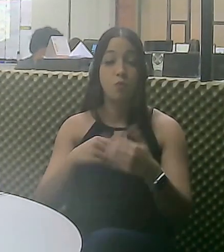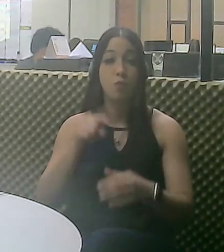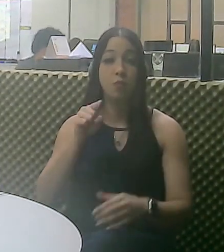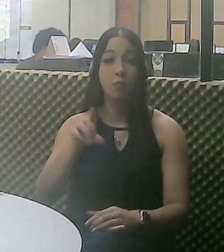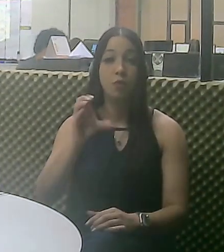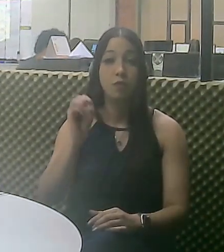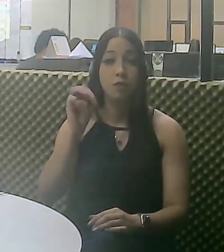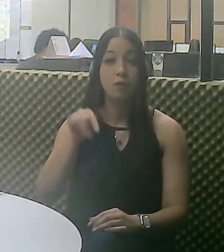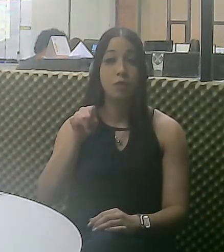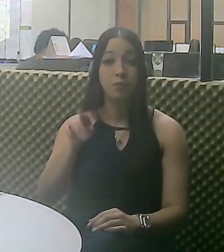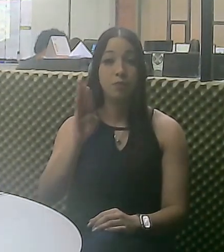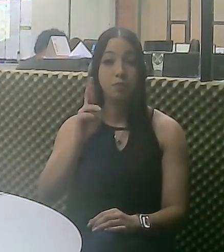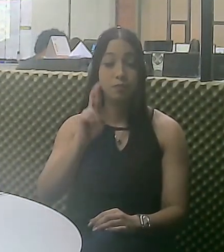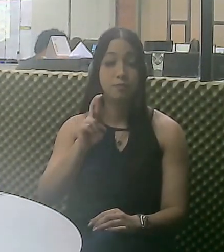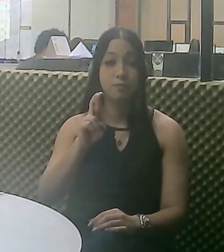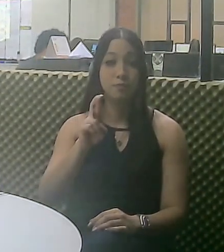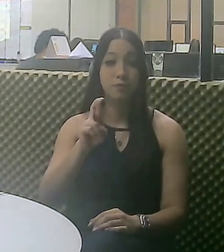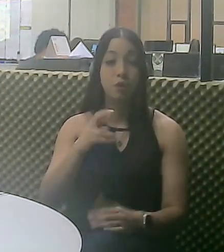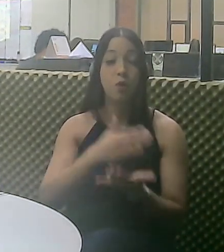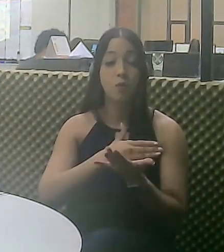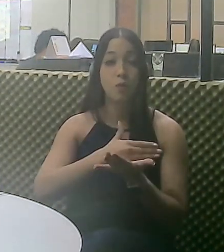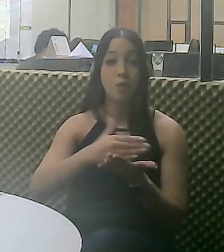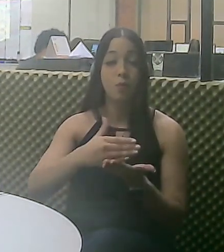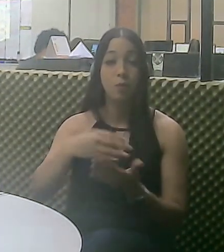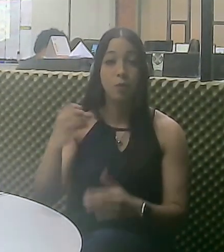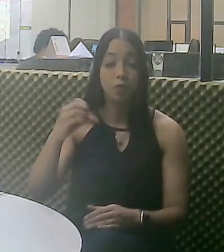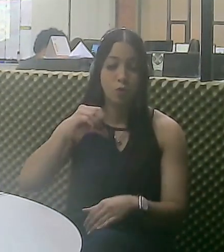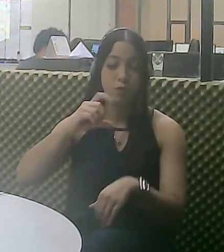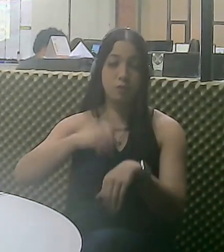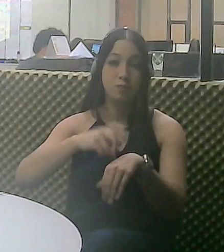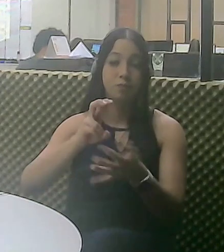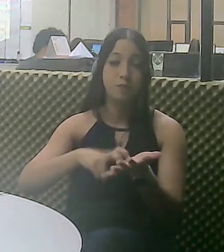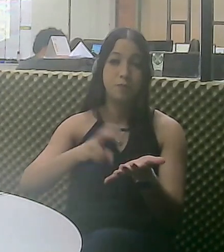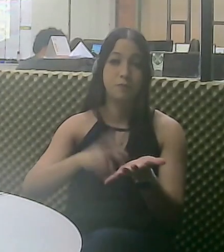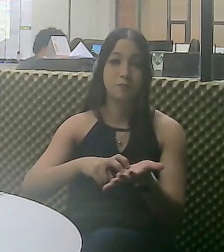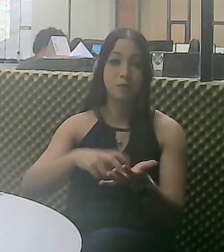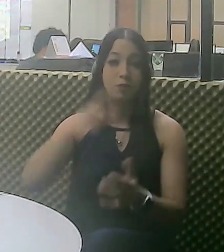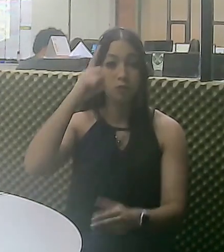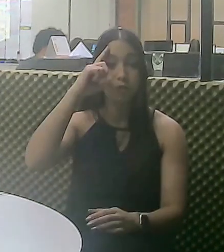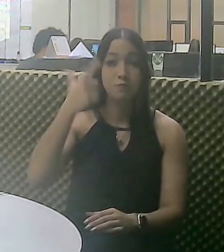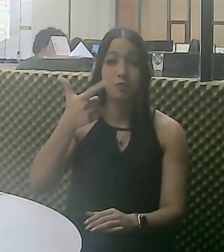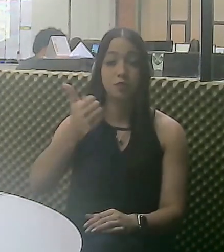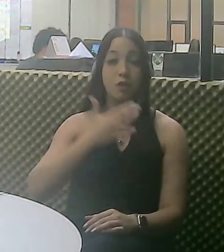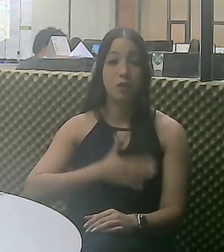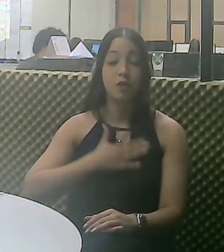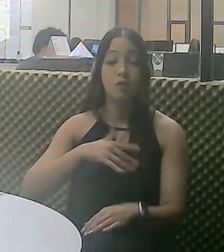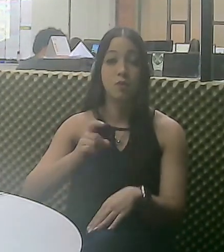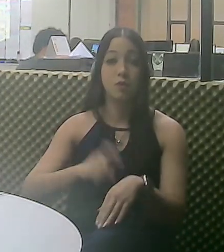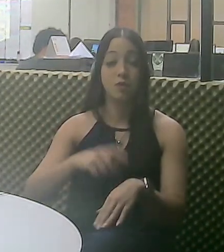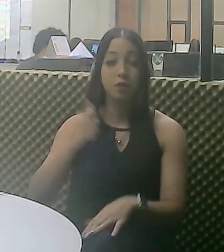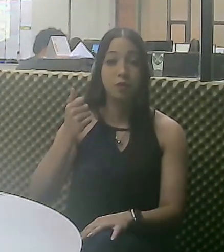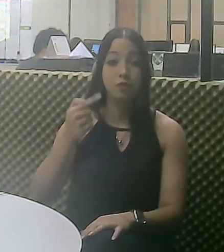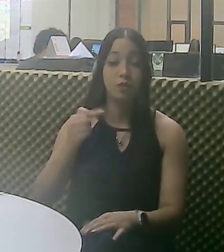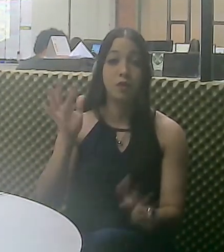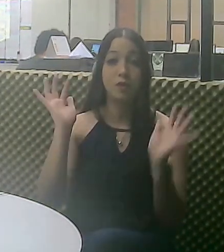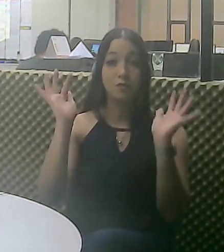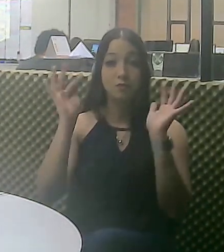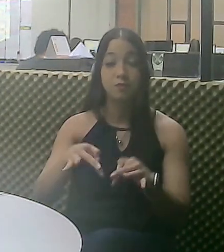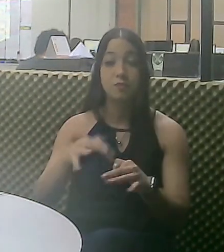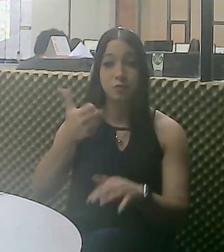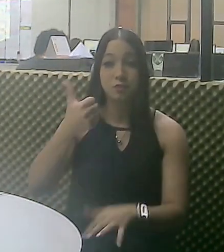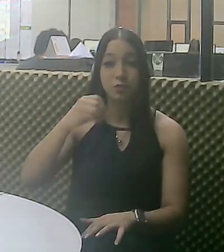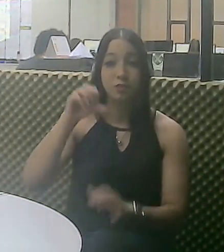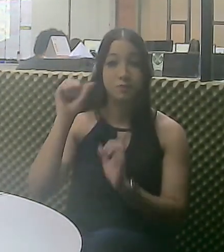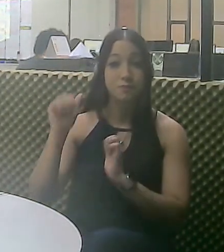www.gestaodeconcursos.com.br e vão começar as 9 da manhã do dia 21 de agosto a 5 horas com término em 19